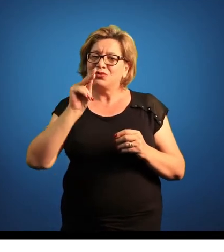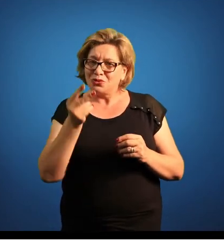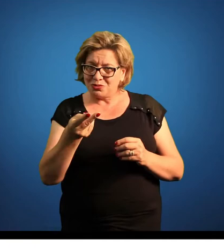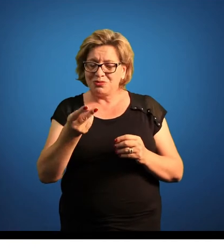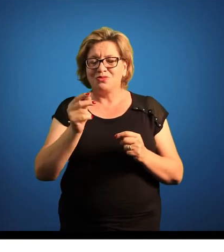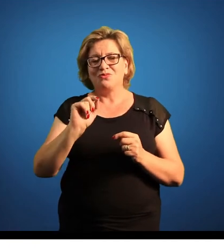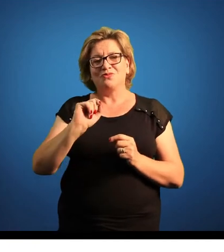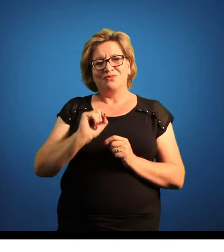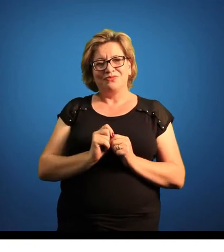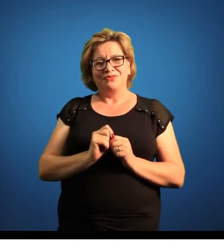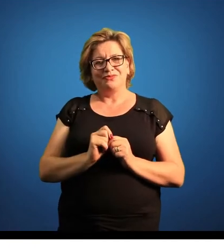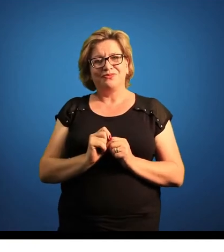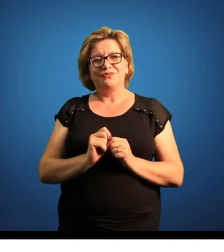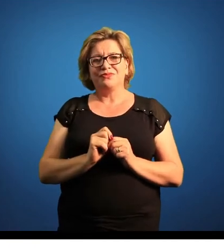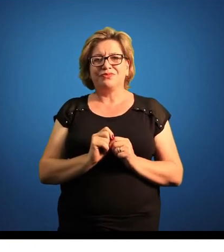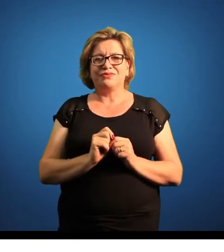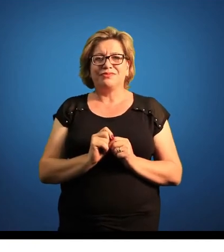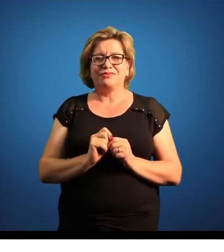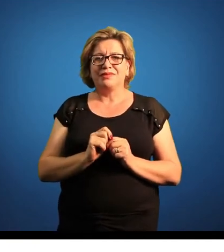R$ 2.000.